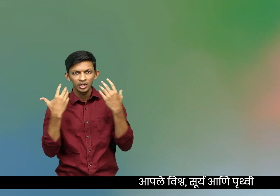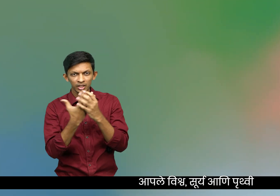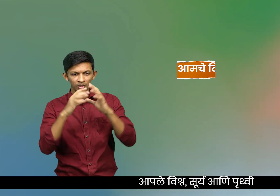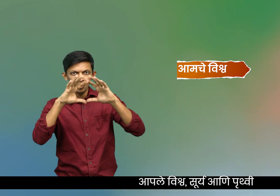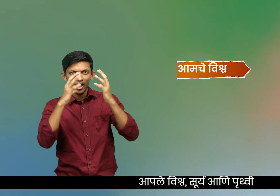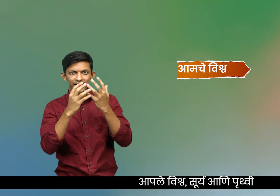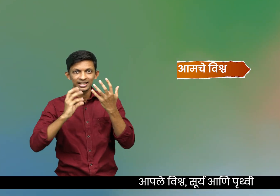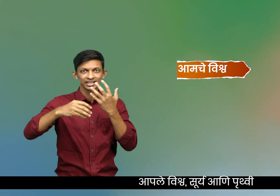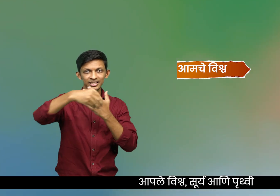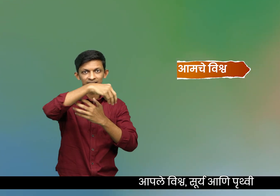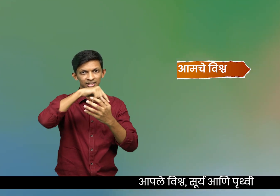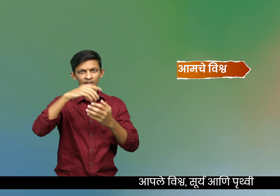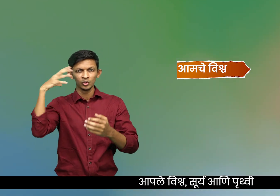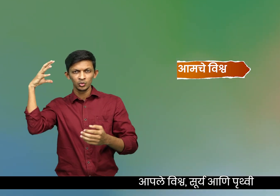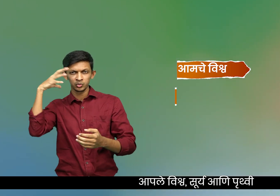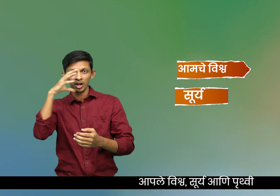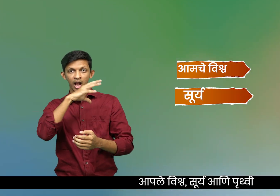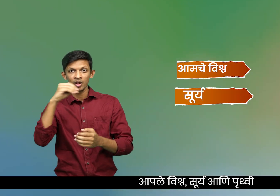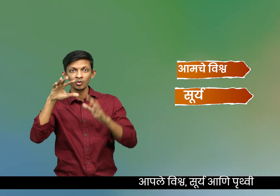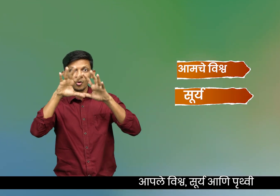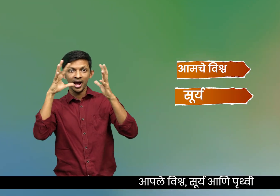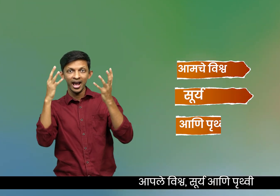आपले विश्व, सूर्य आणि पृथ्वी.